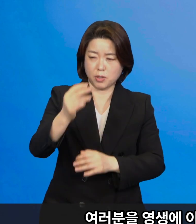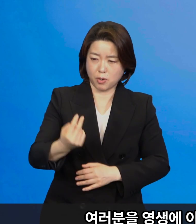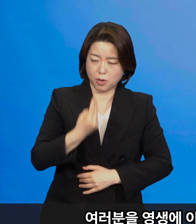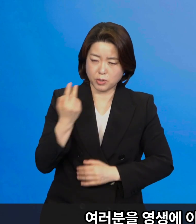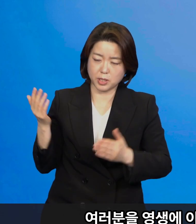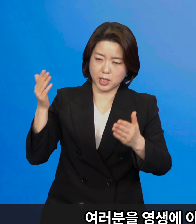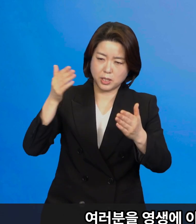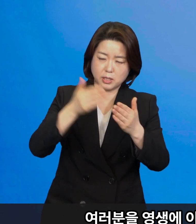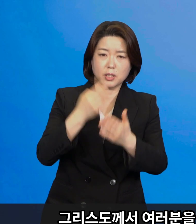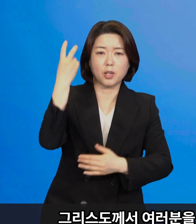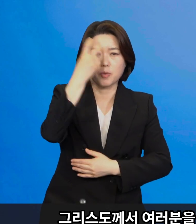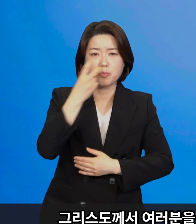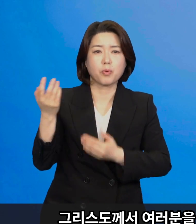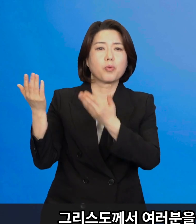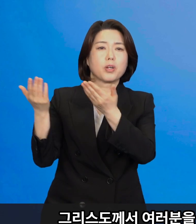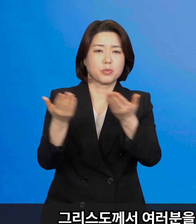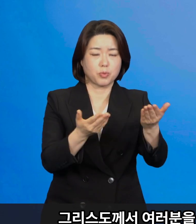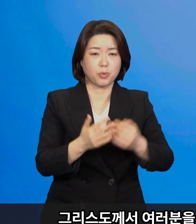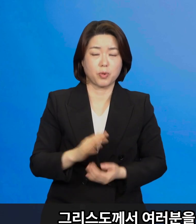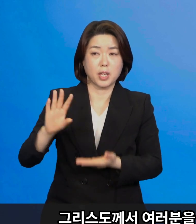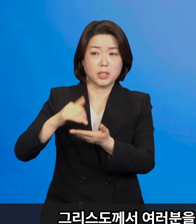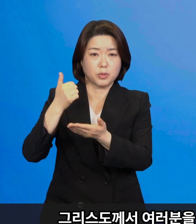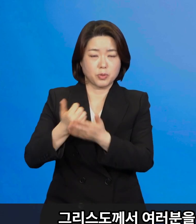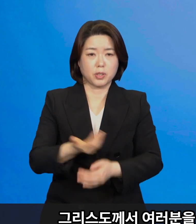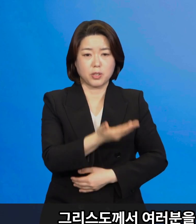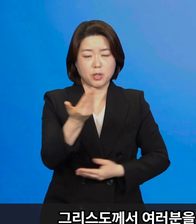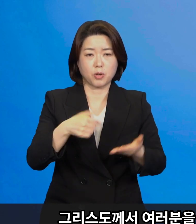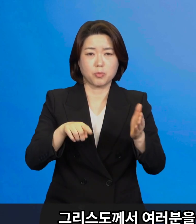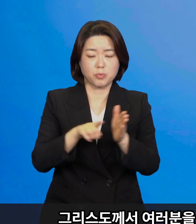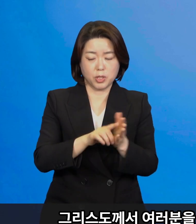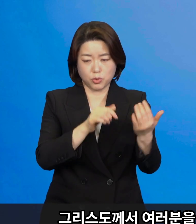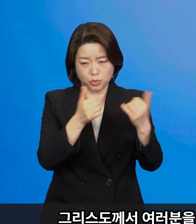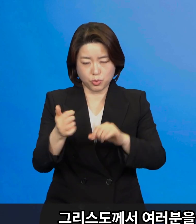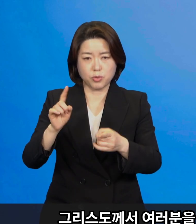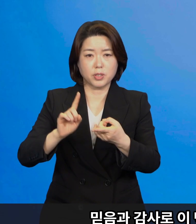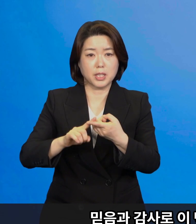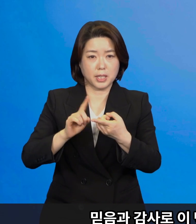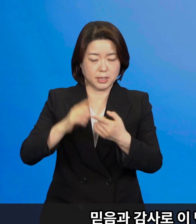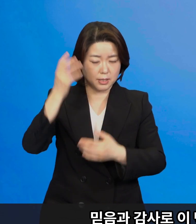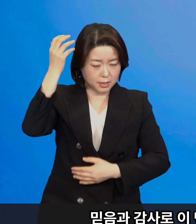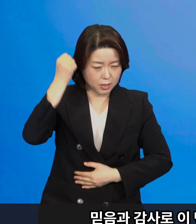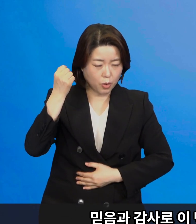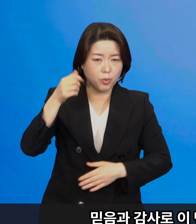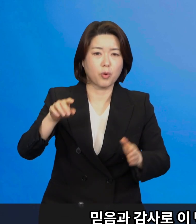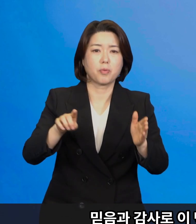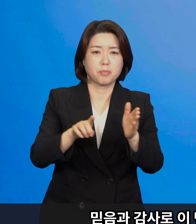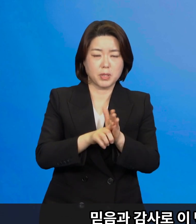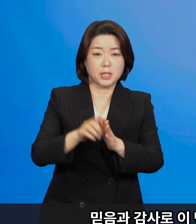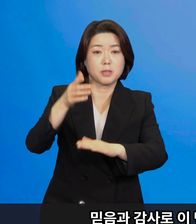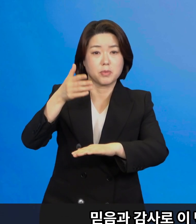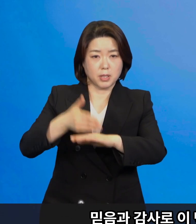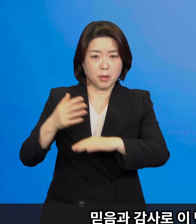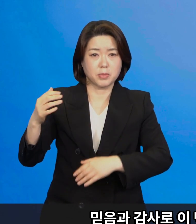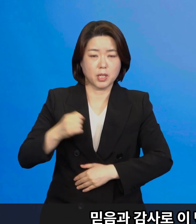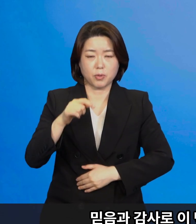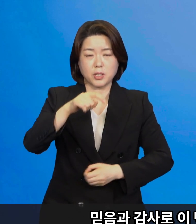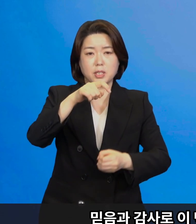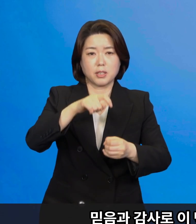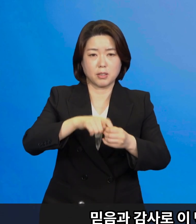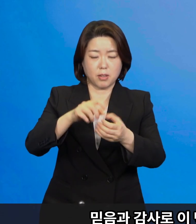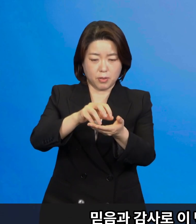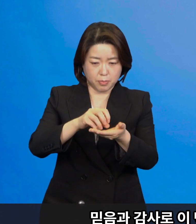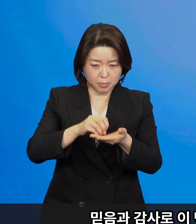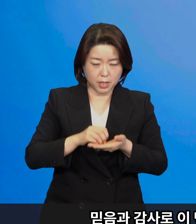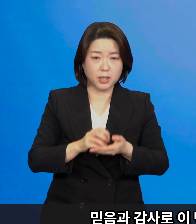보호해 주십니다. 그리스도께서 여러분을 위해 죽으셨음을 기억하면서 믿음과 감사로 이 떡을